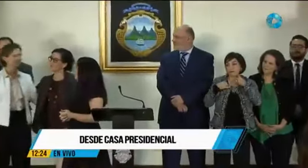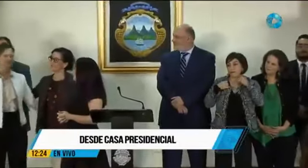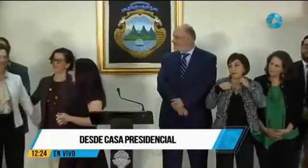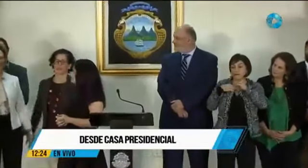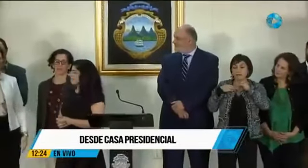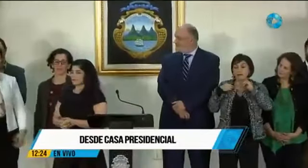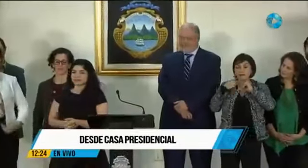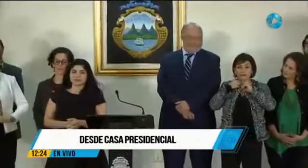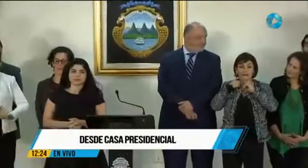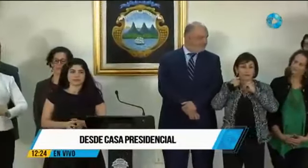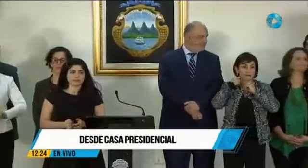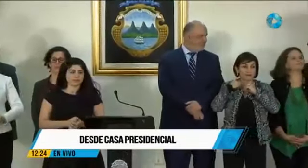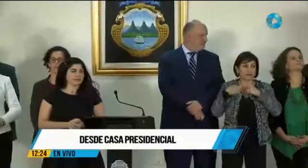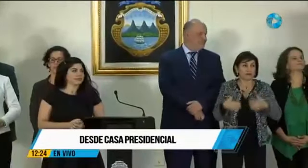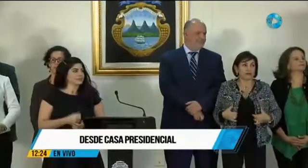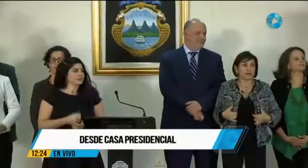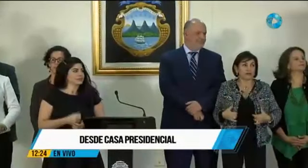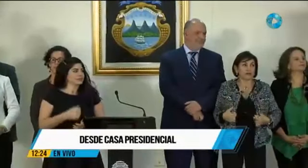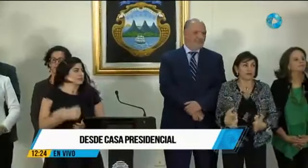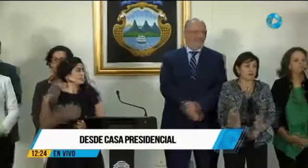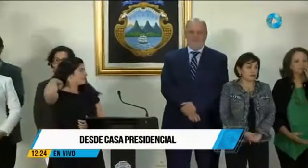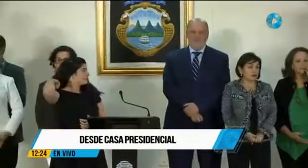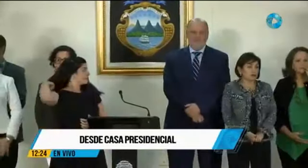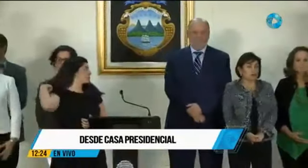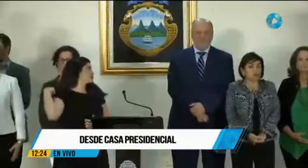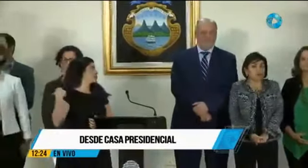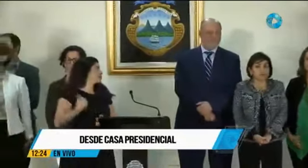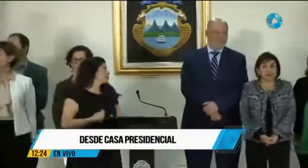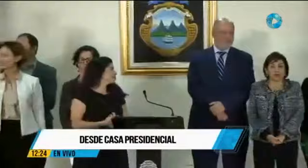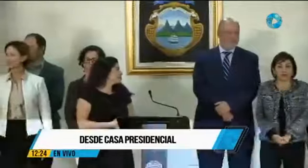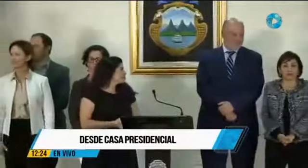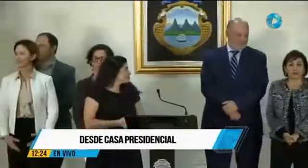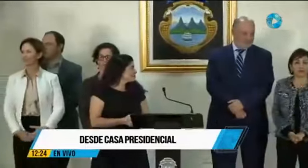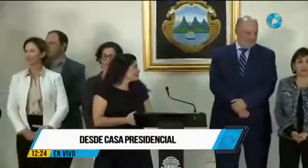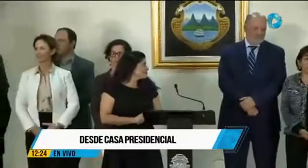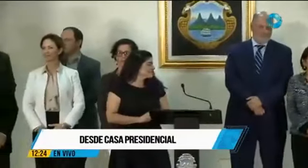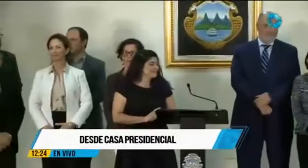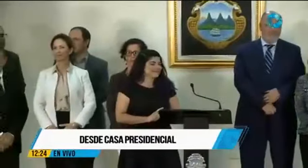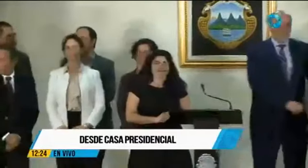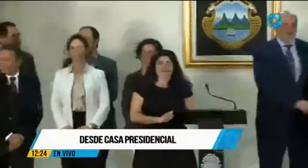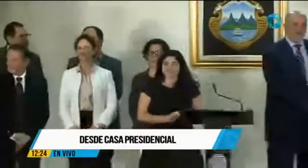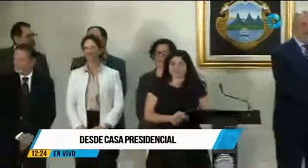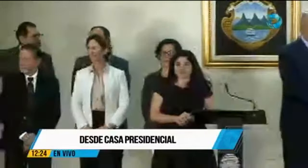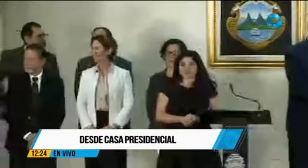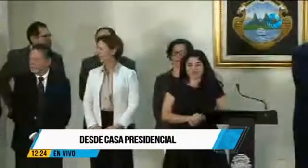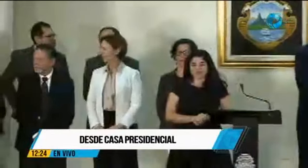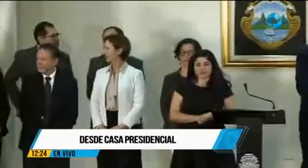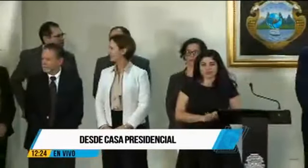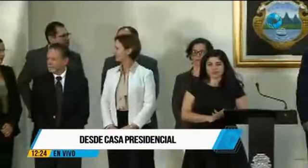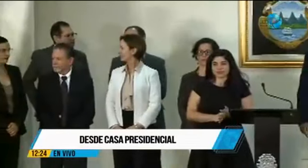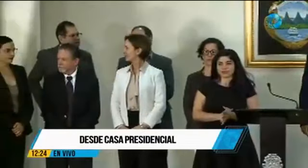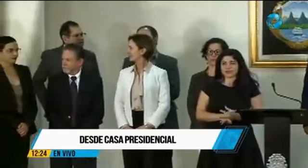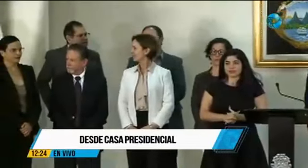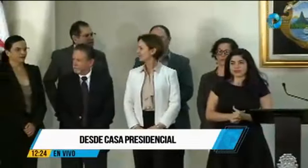la ministra de Comercio Exterior, Dialá Jiménez, también la ministra de Economía, ministra de Cultura, el viceministro más